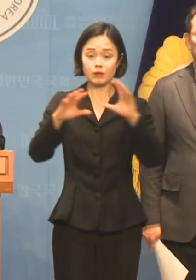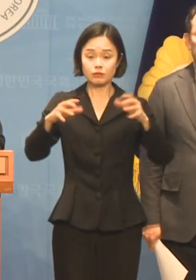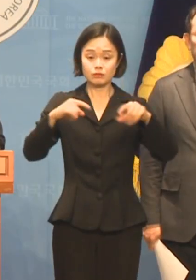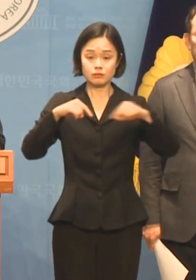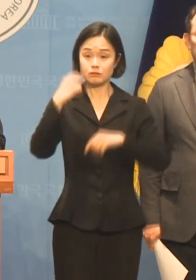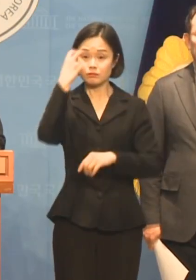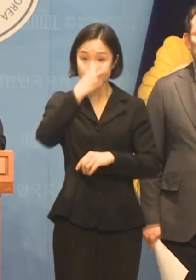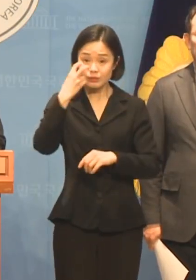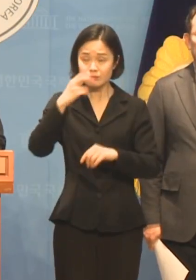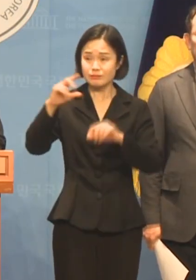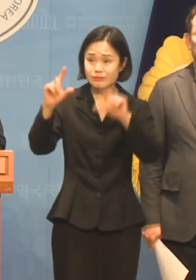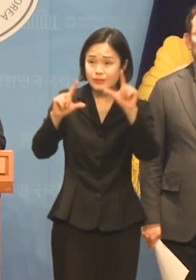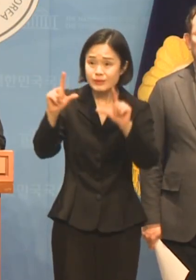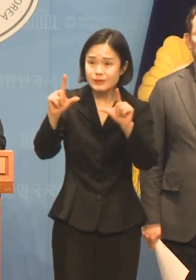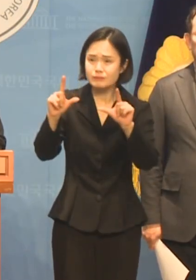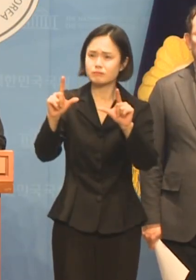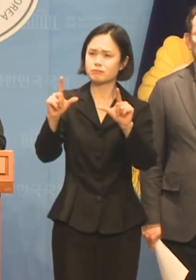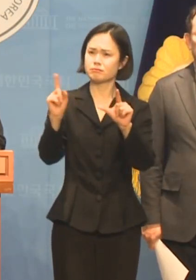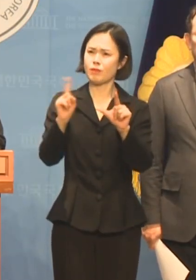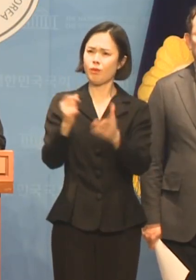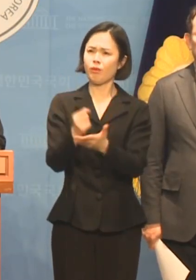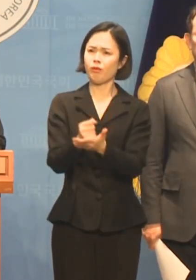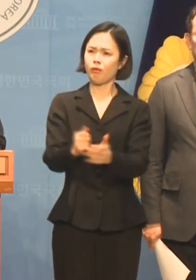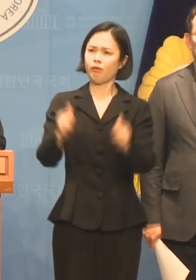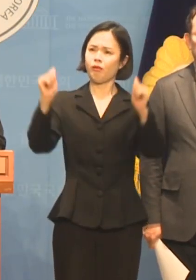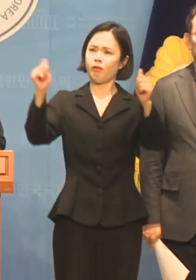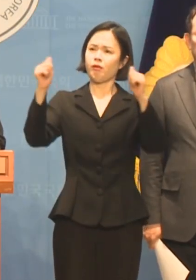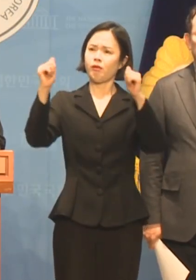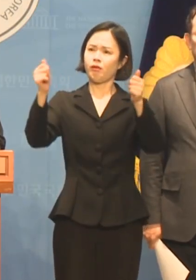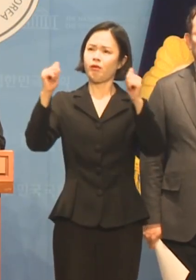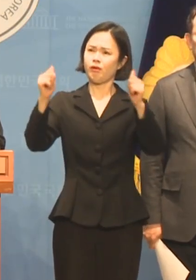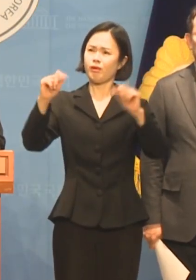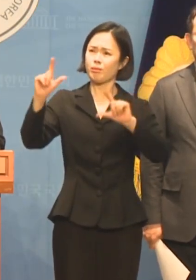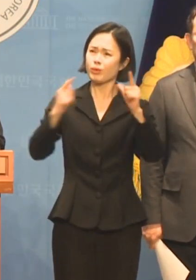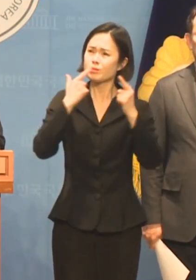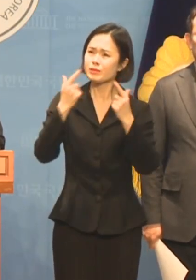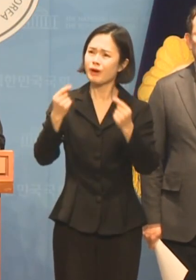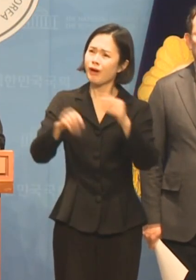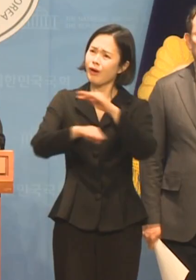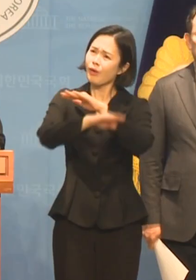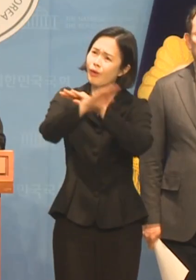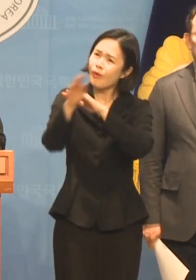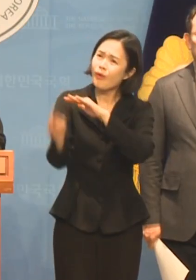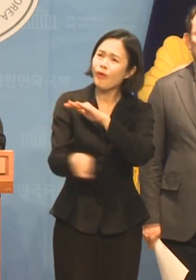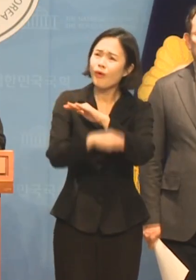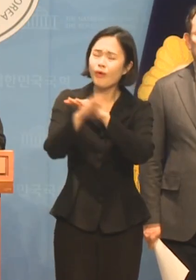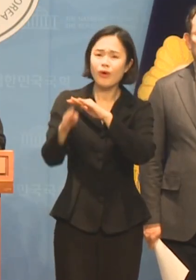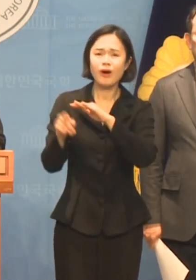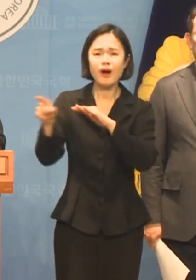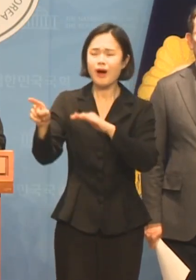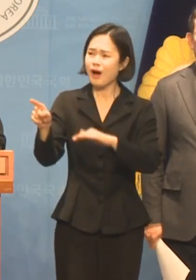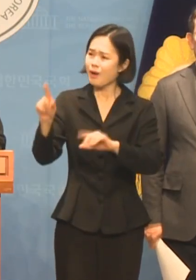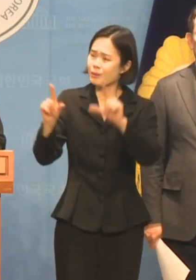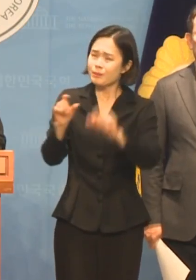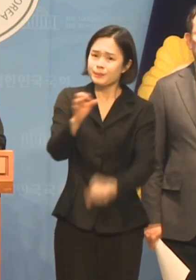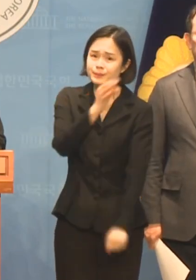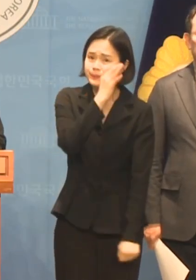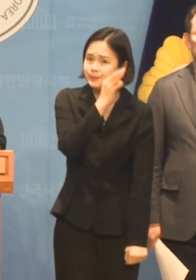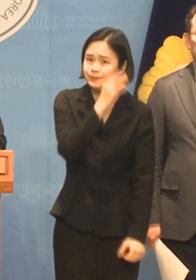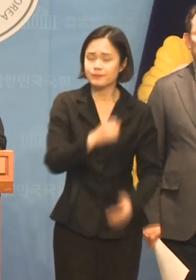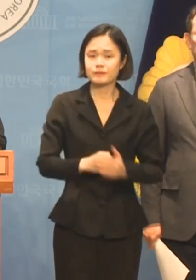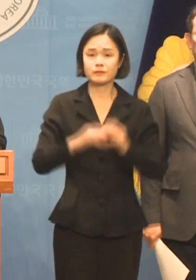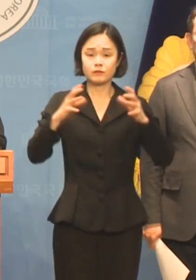마치 무속인의 영업장이 된 것 같은 추태를 보였습니다. 또한 국가 안보를 위해 지켜져야